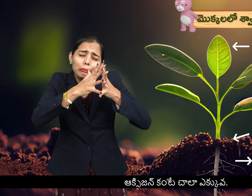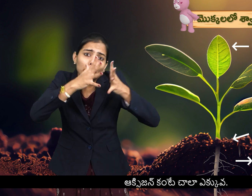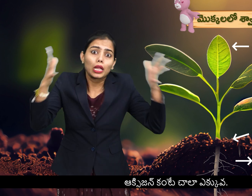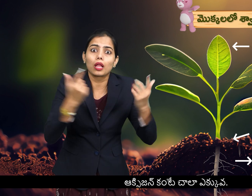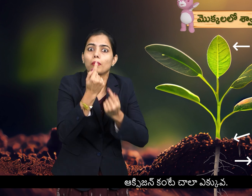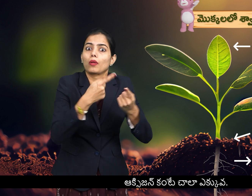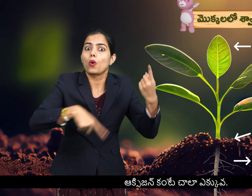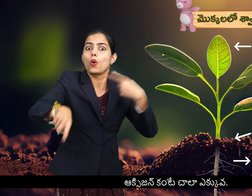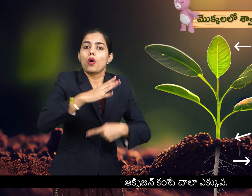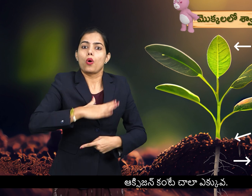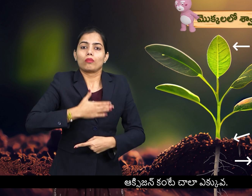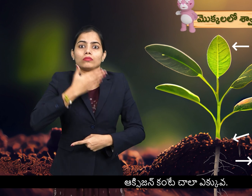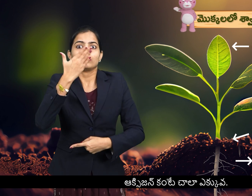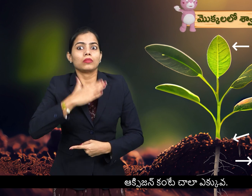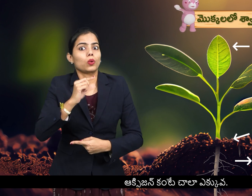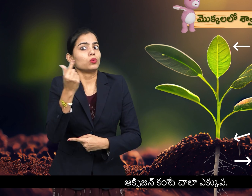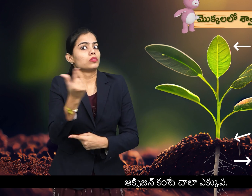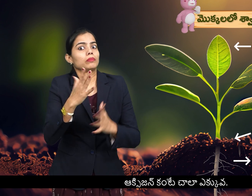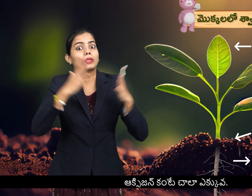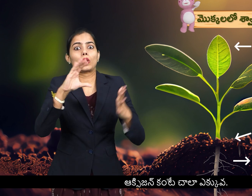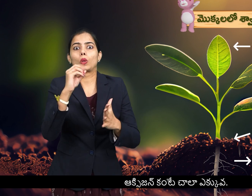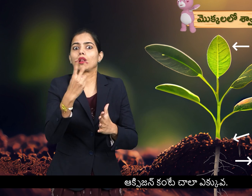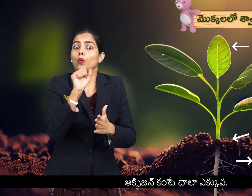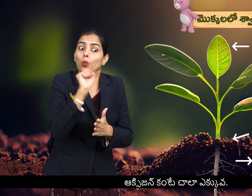ఉపయోగించుకునే ఆక్సిజన్ కంటే చాలా ఎక్కువ.